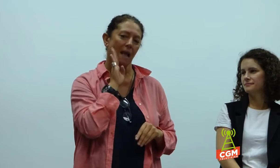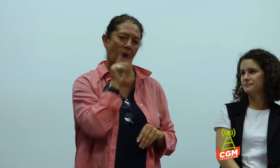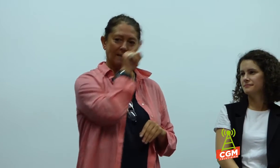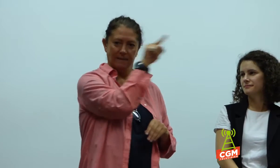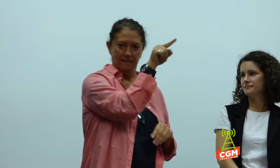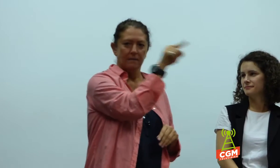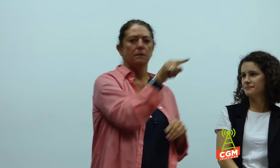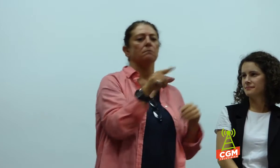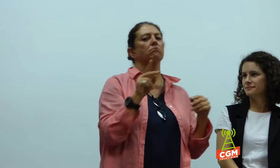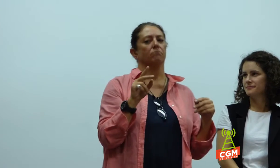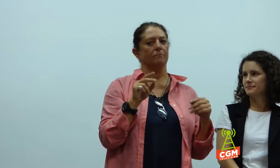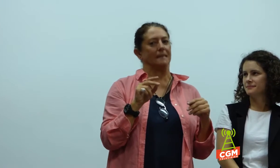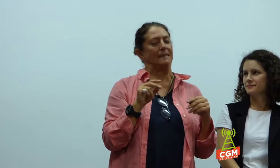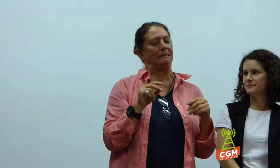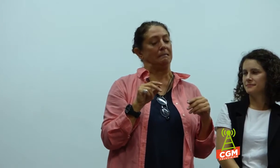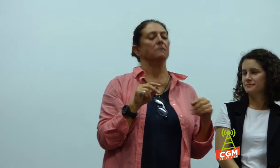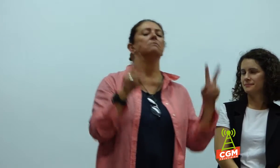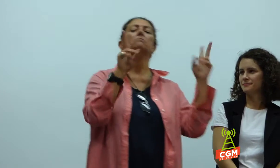Parlamento Europeo.